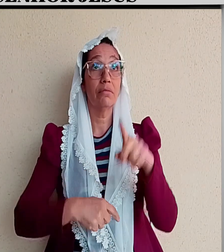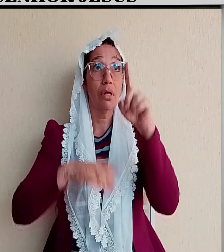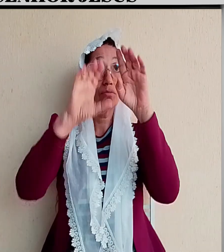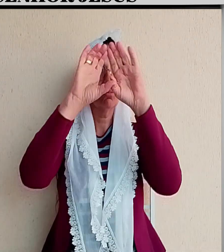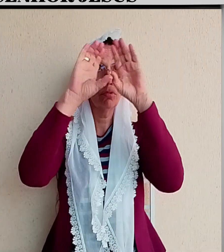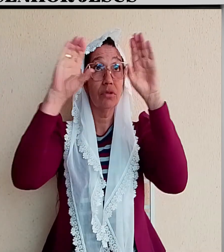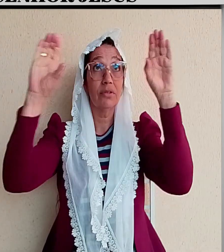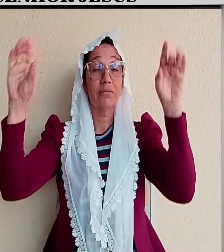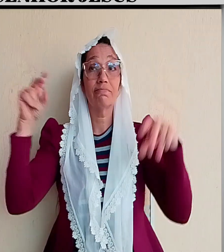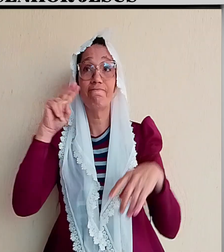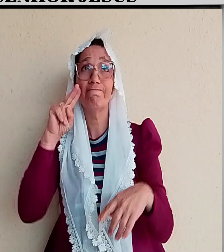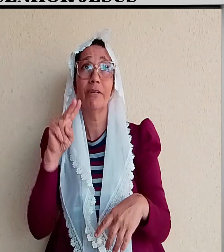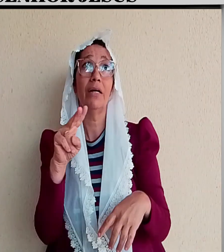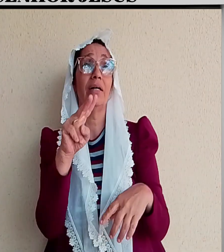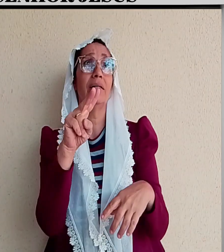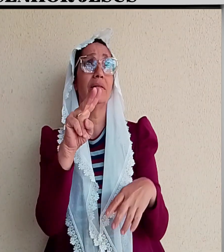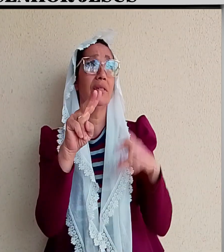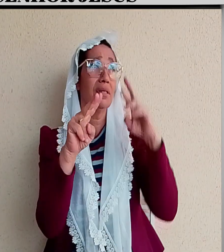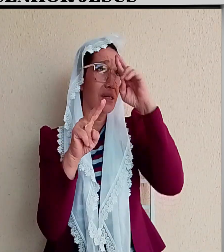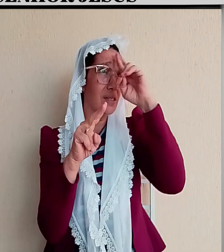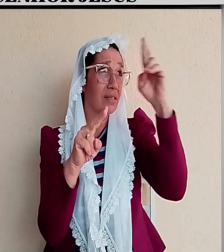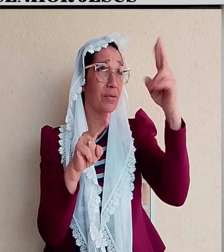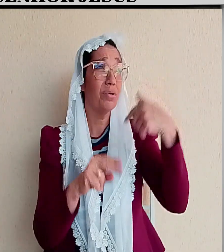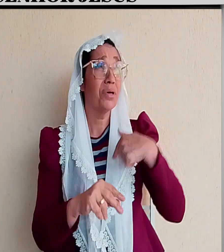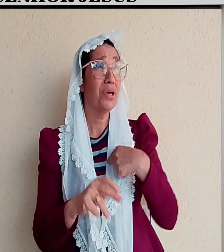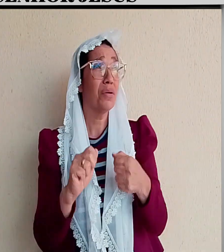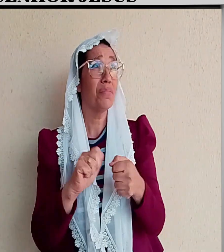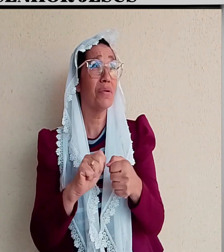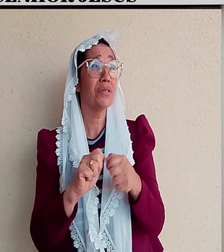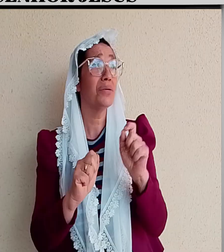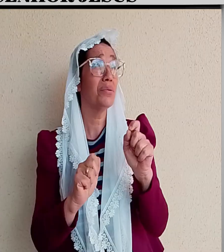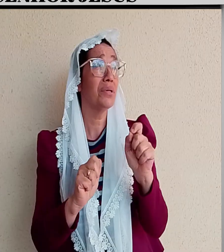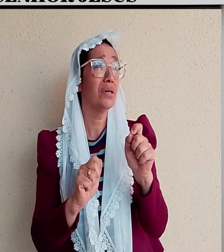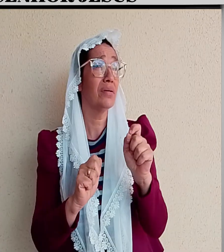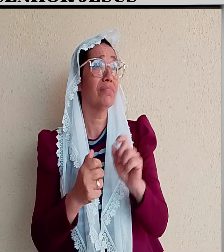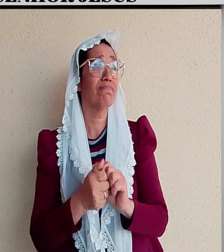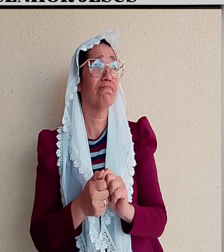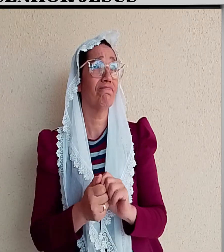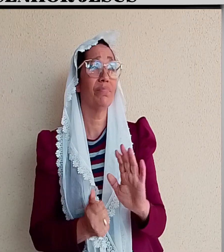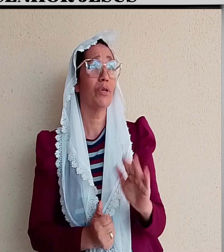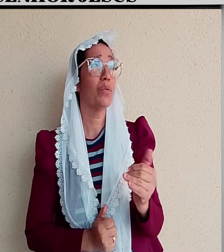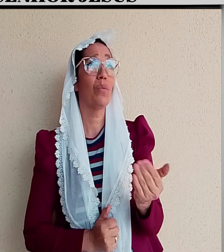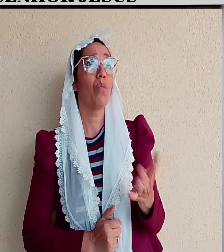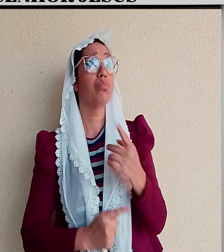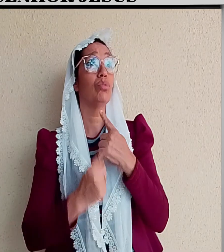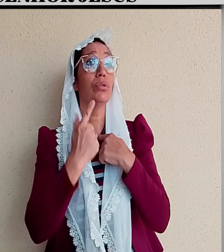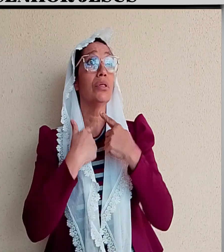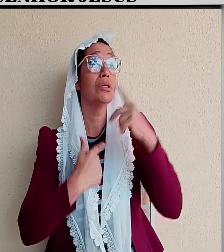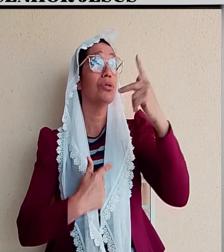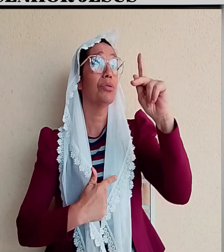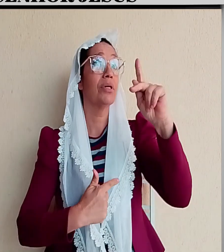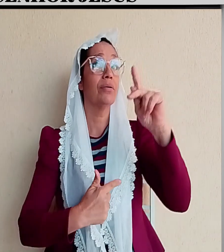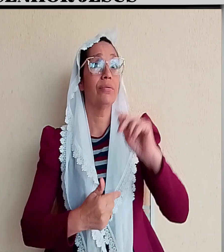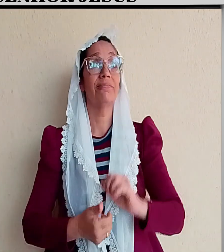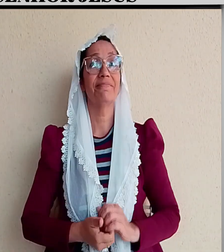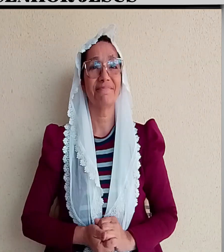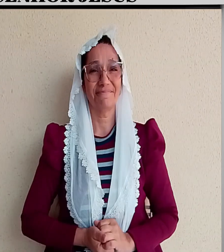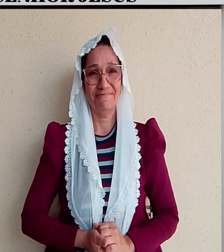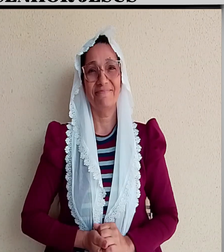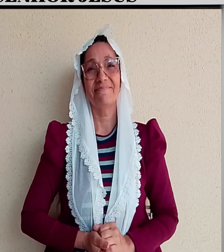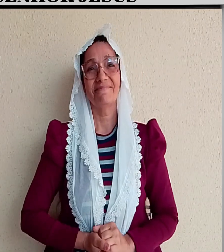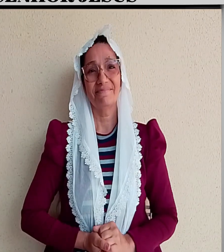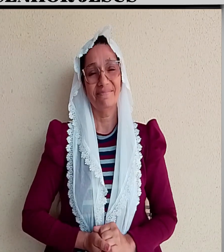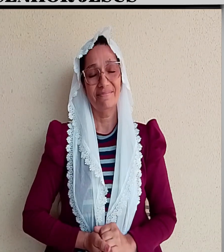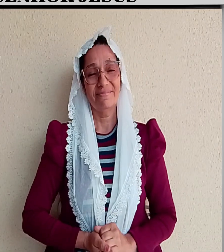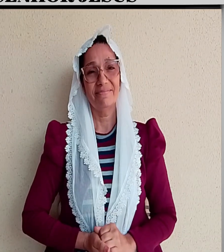aleluia, para que eu venha escapar da ira futura, aleluia. E o Senhor mais uma vez vai vir fazer uma surpresa conosco, como Ele